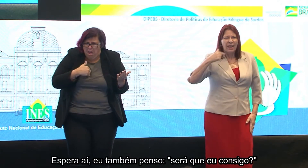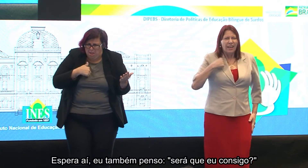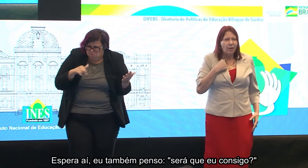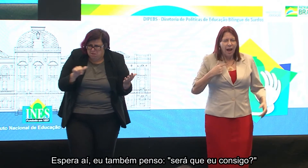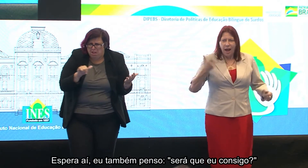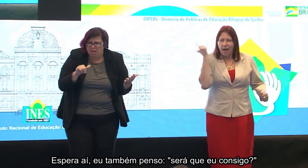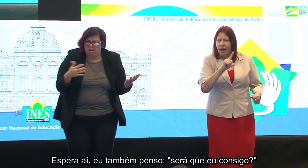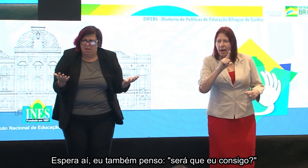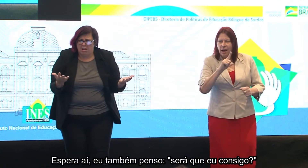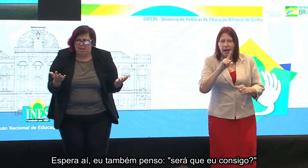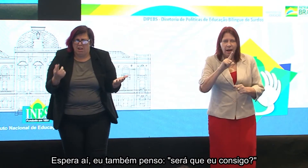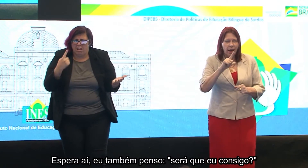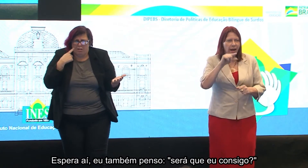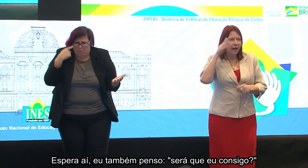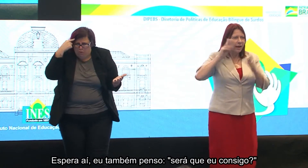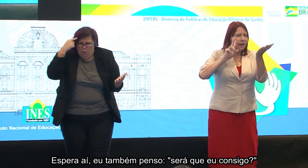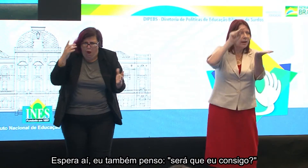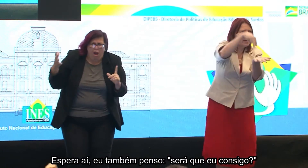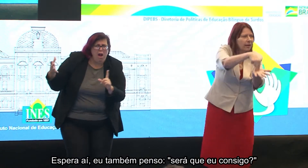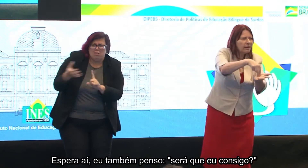Peraí, eu também penso, será eu consigo?